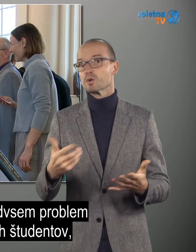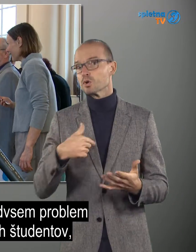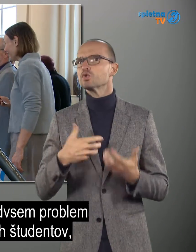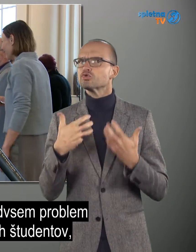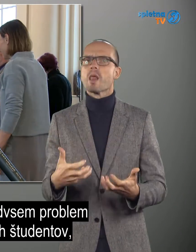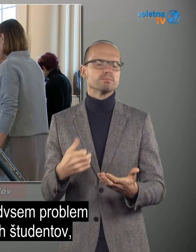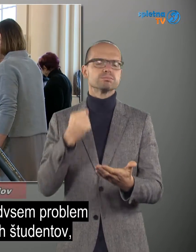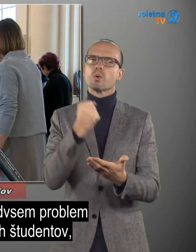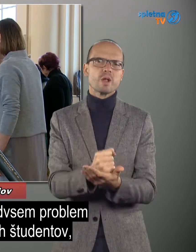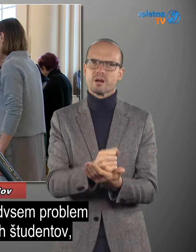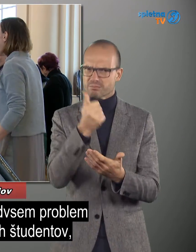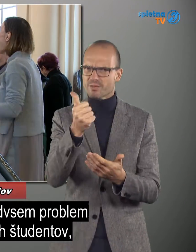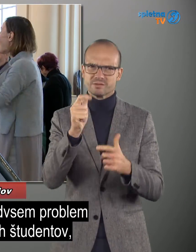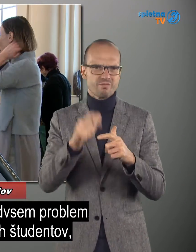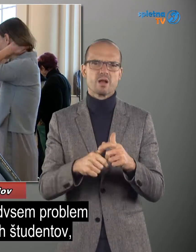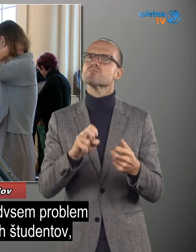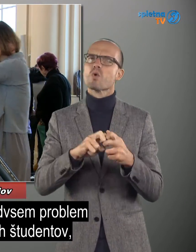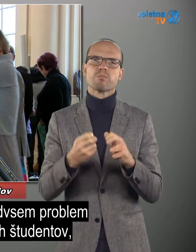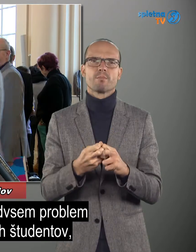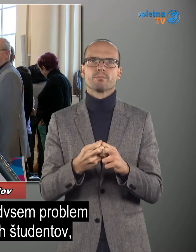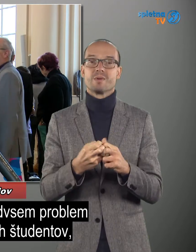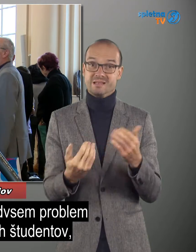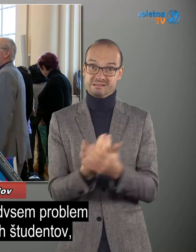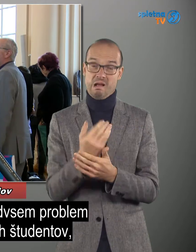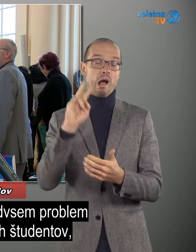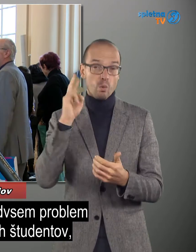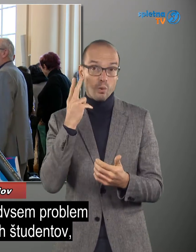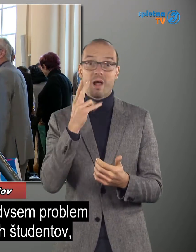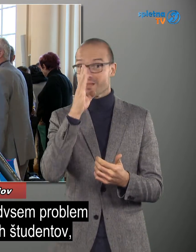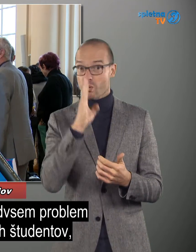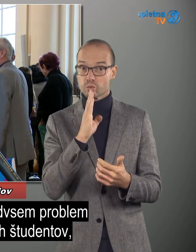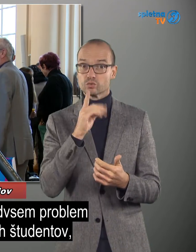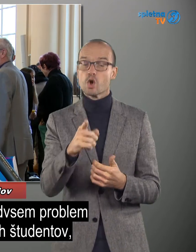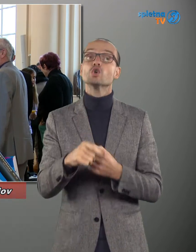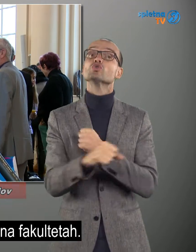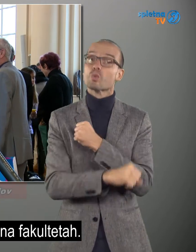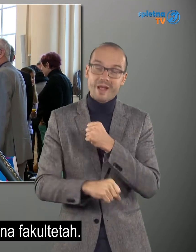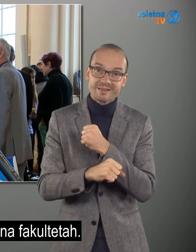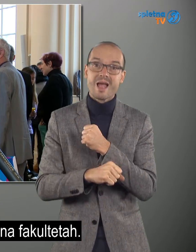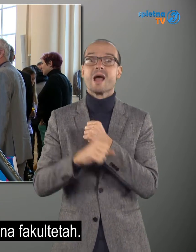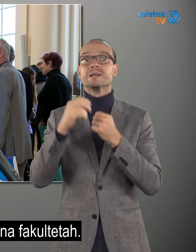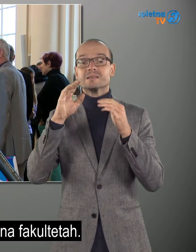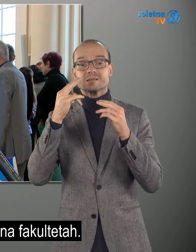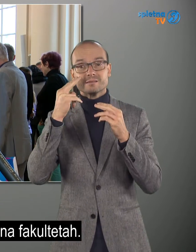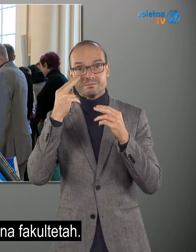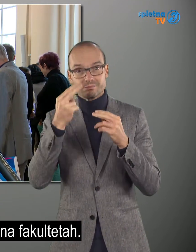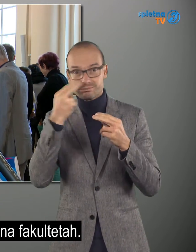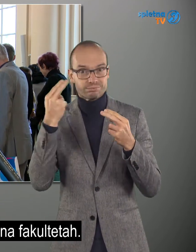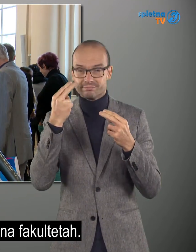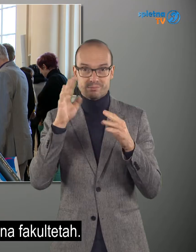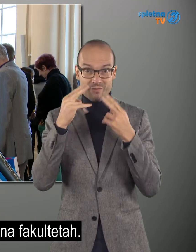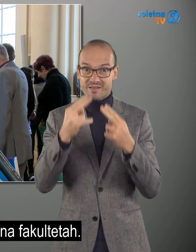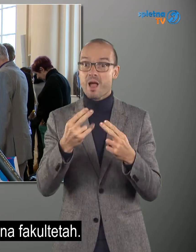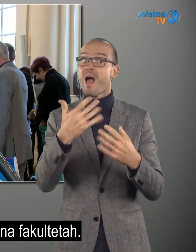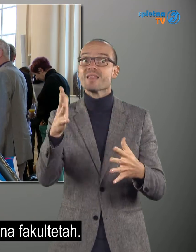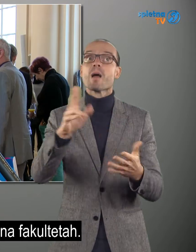Jaz bi izpostavil predvsem ena stvar, ki je problem, to je za gluhe in naglušne študente, pa slepe in slabovidne, nimajo